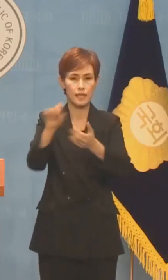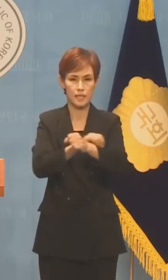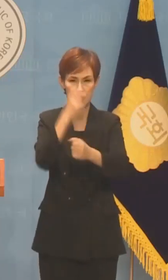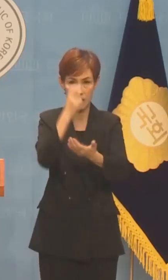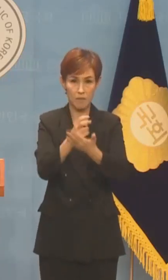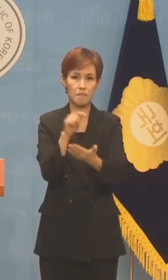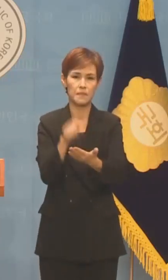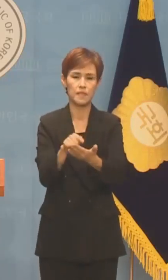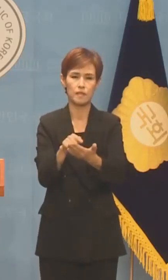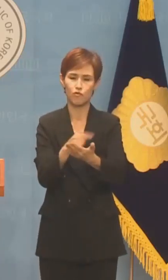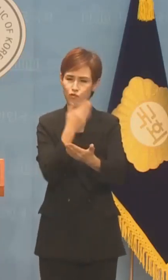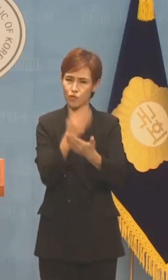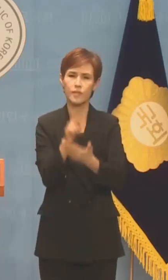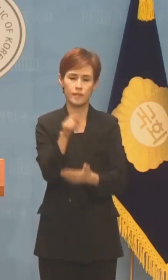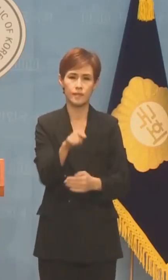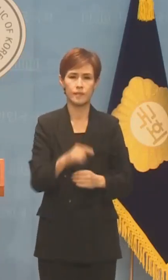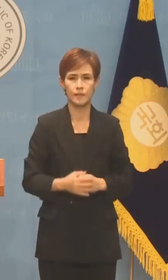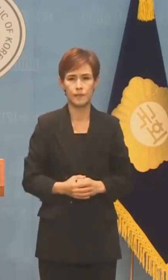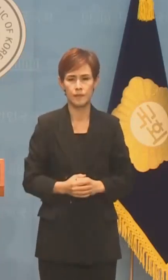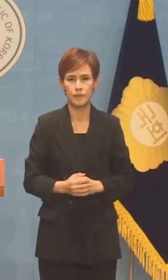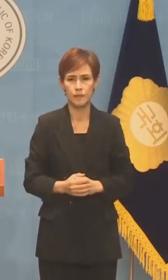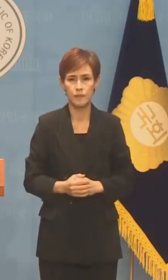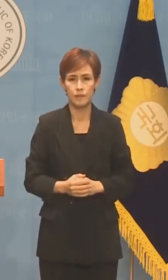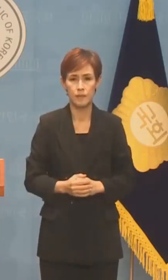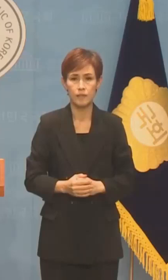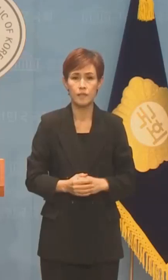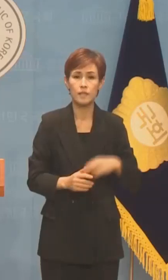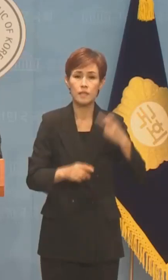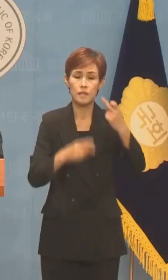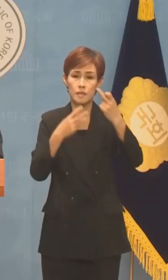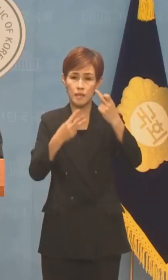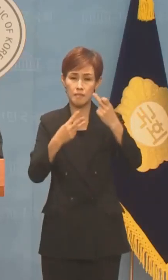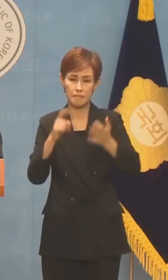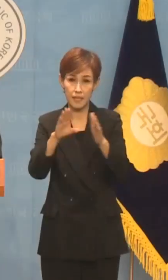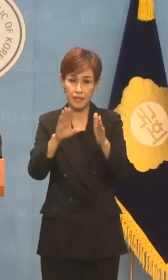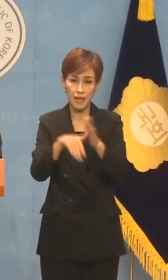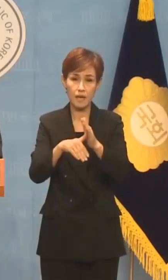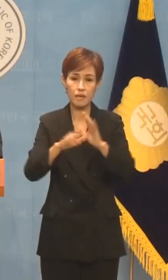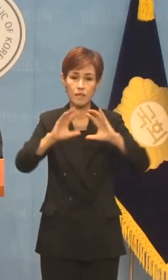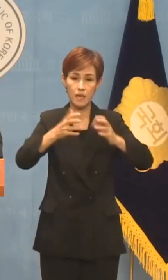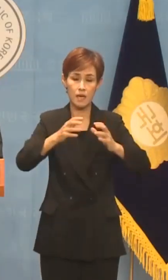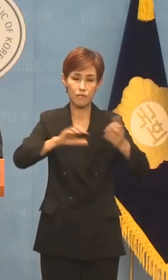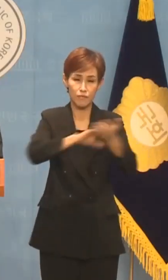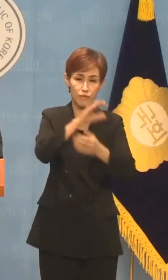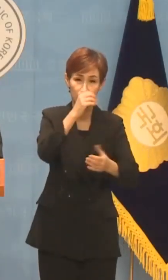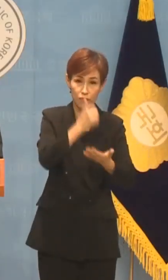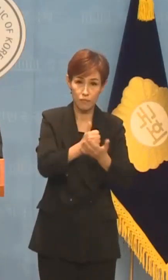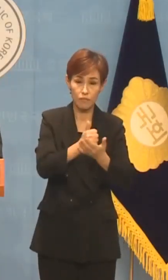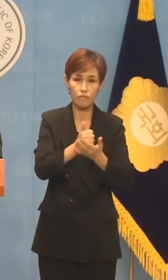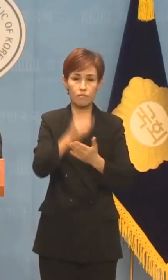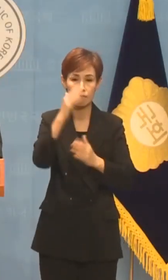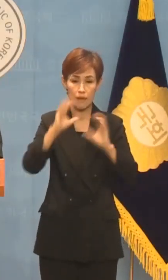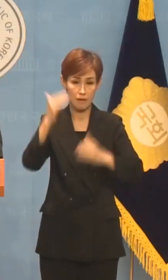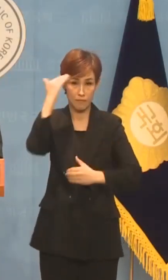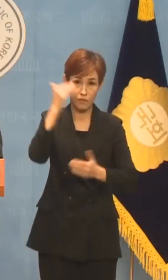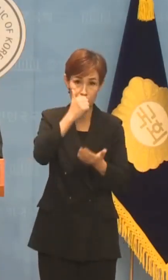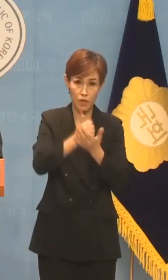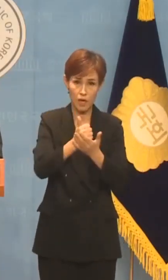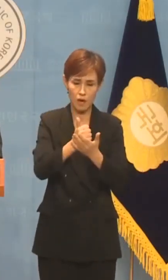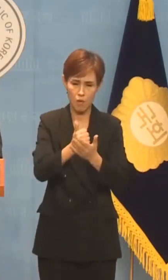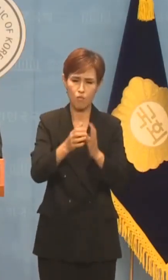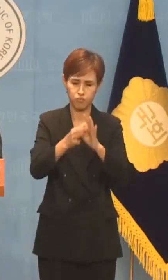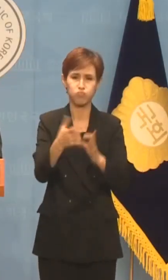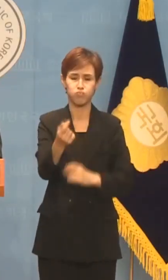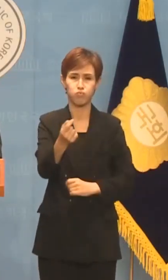특검의 핵심인 까닭입니다. 12.3 비상계엄에서 내란죄와죄는 분리할 수 없습니다. 군